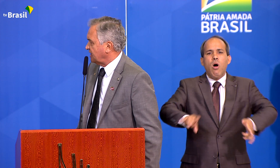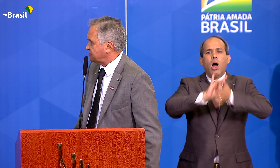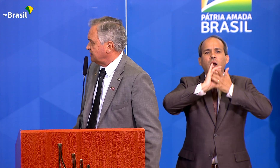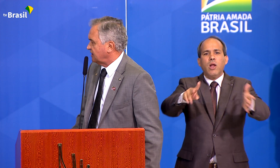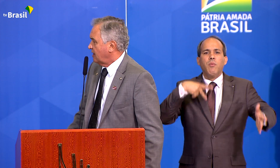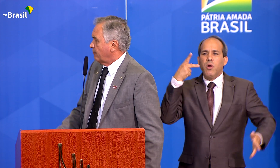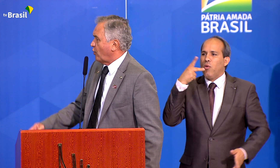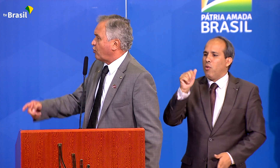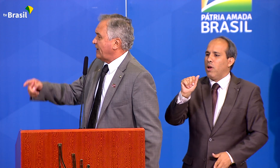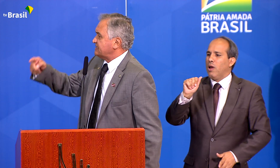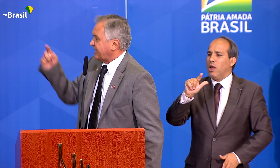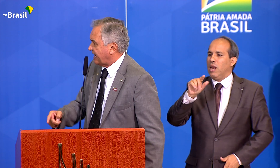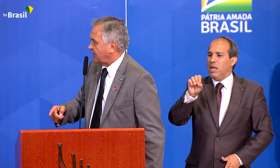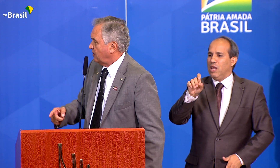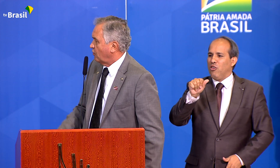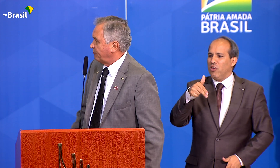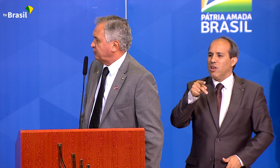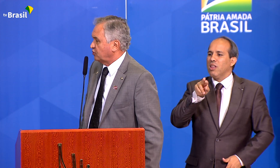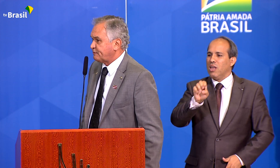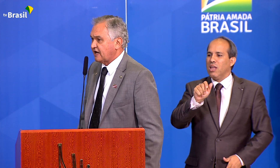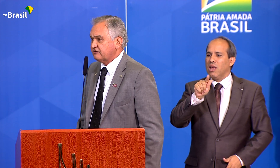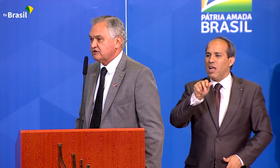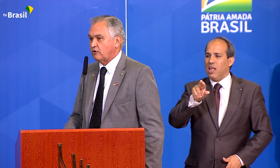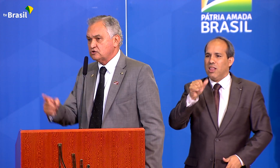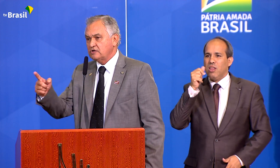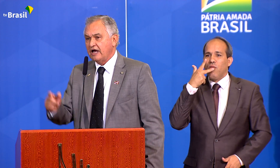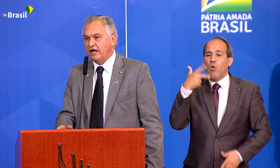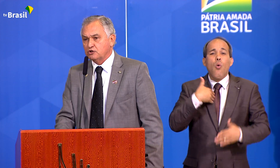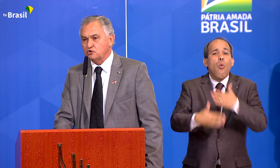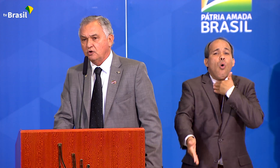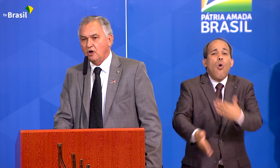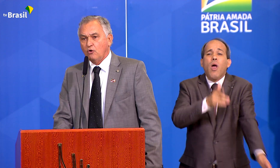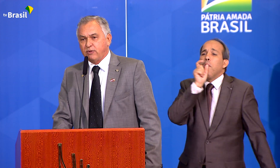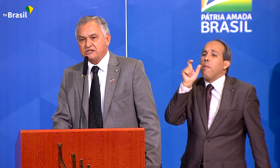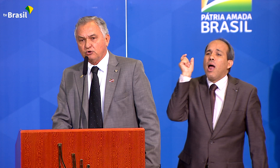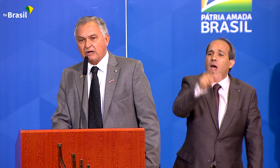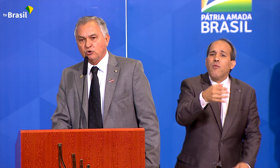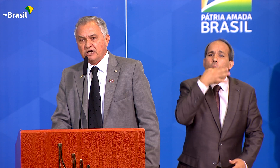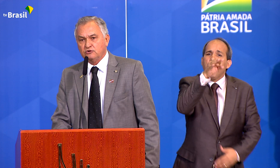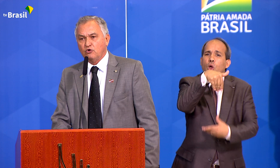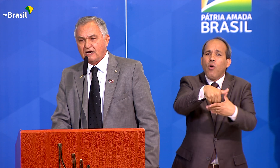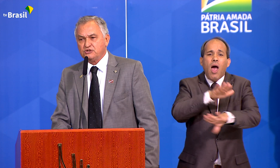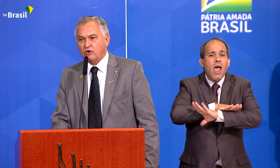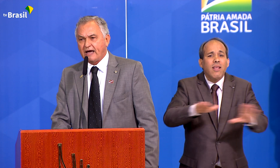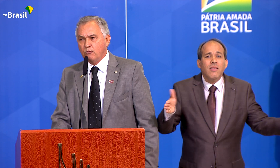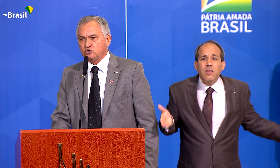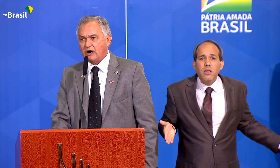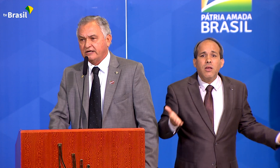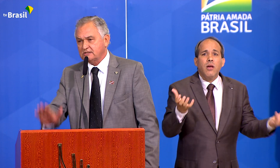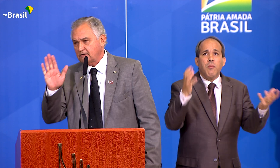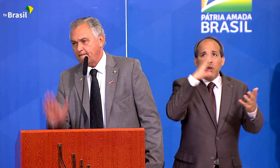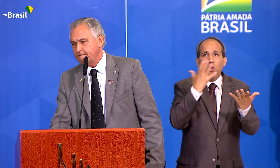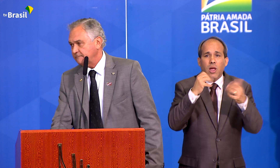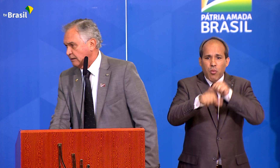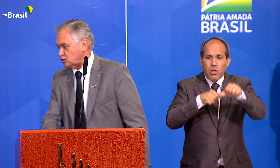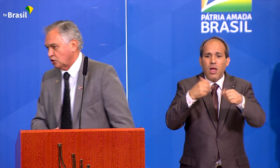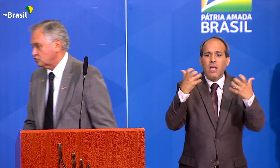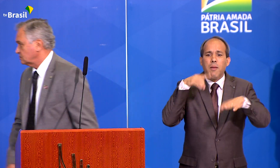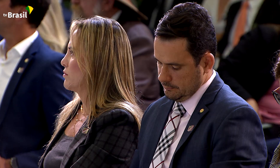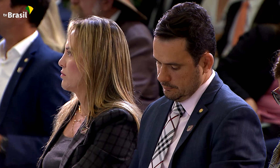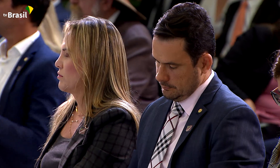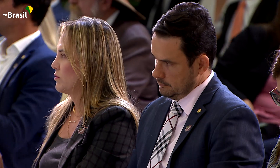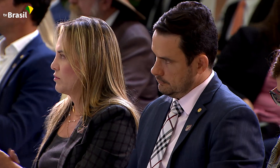Como diz Alexandre Garcia por quaisquer opiniões palavras e votos é isso O Brasil está mudando e o Brasil que é muito mais